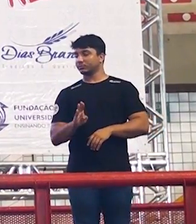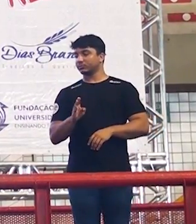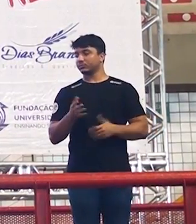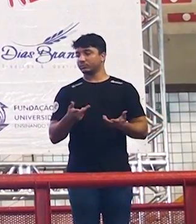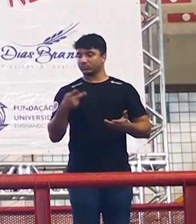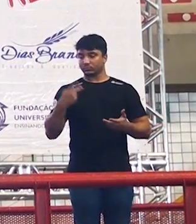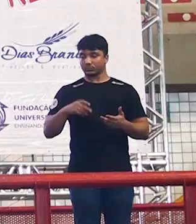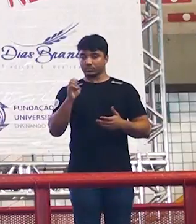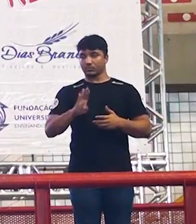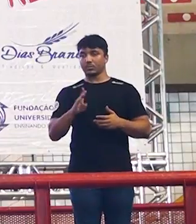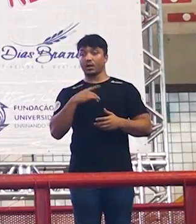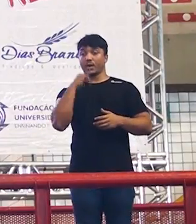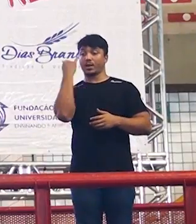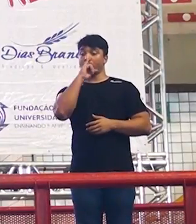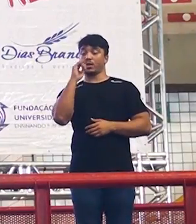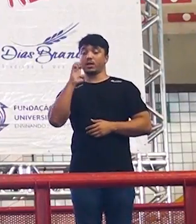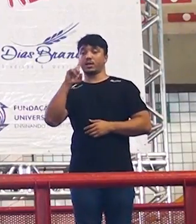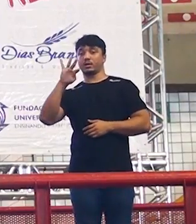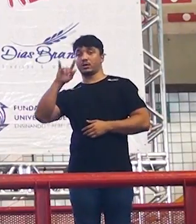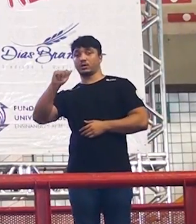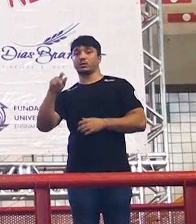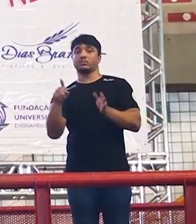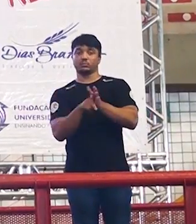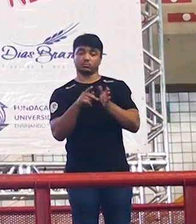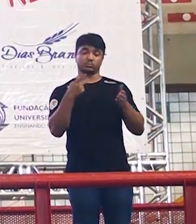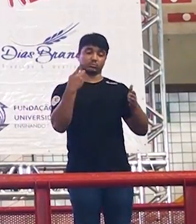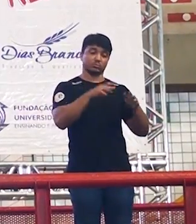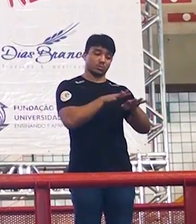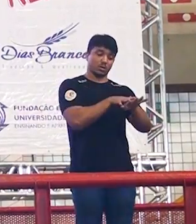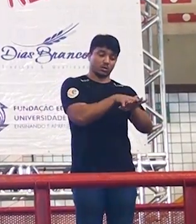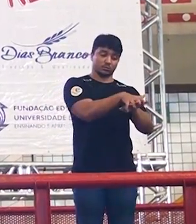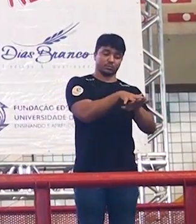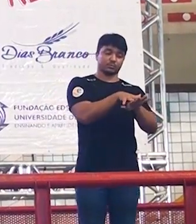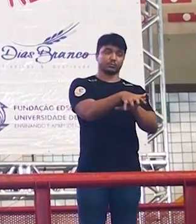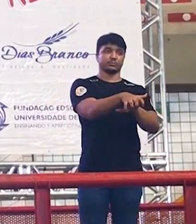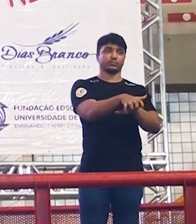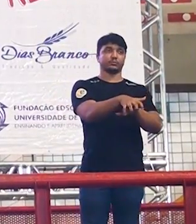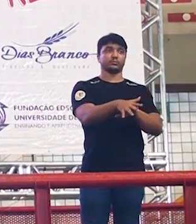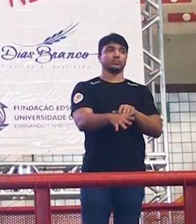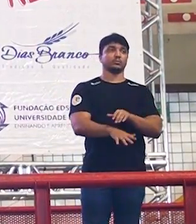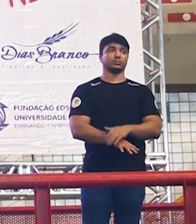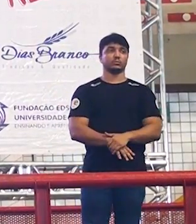nossa energia elétrica vem das hidrelétricas.